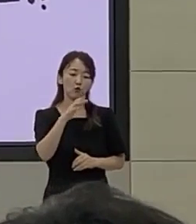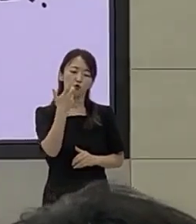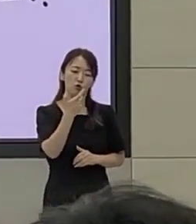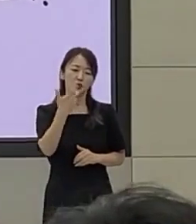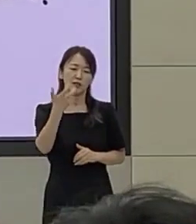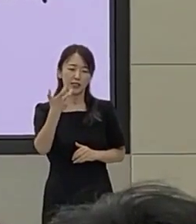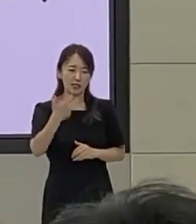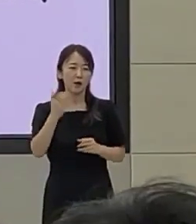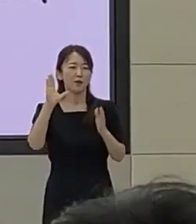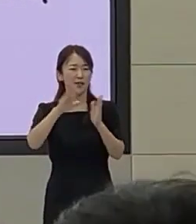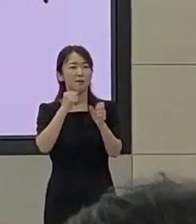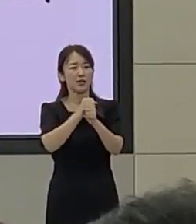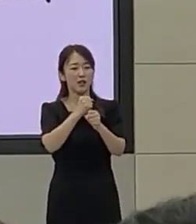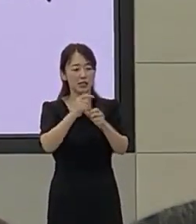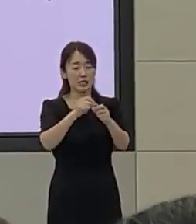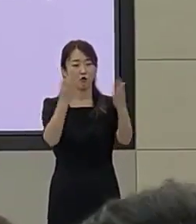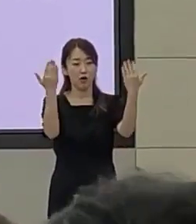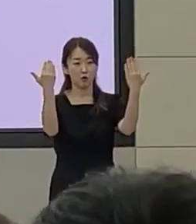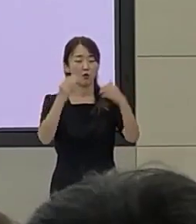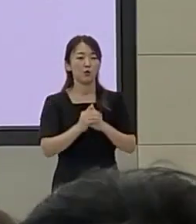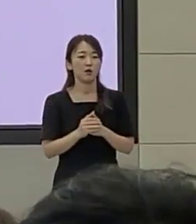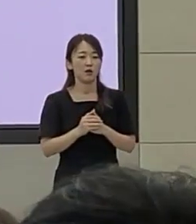60, 70년대에 설립된 부산의 특수학교는